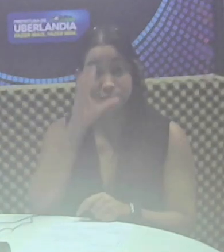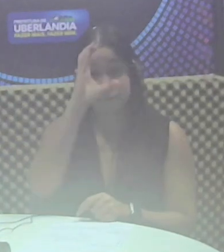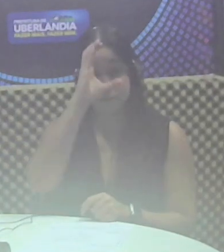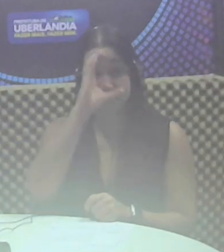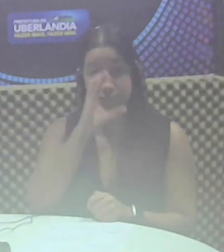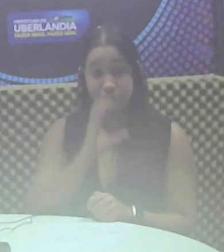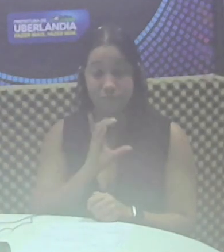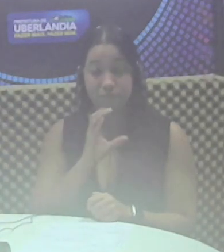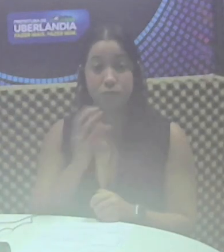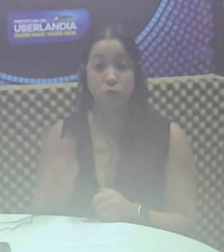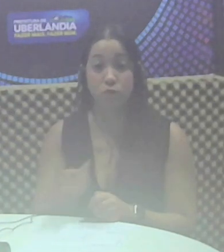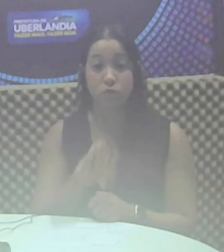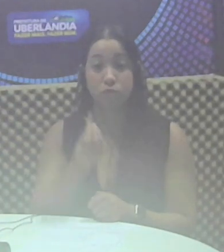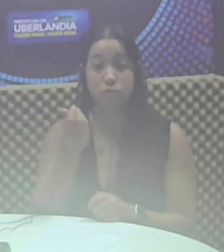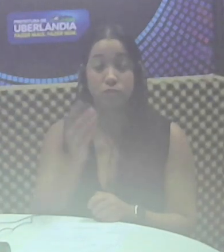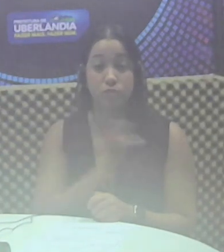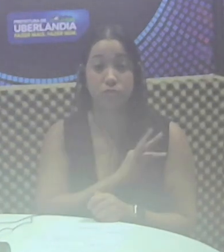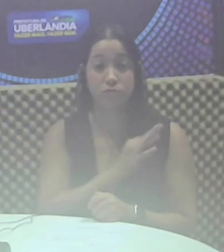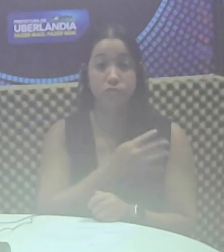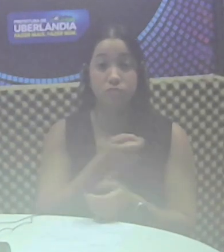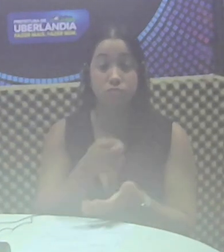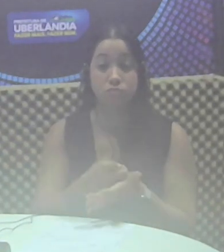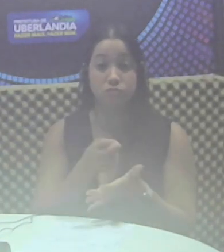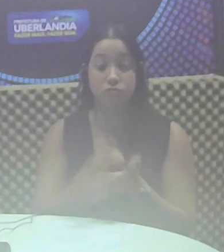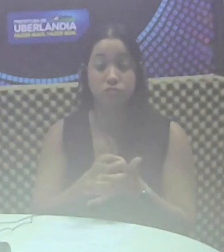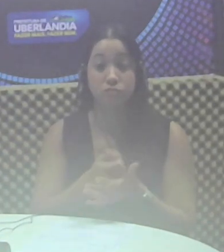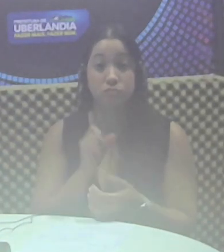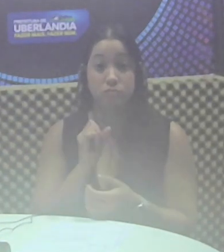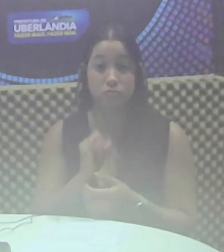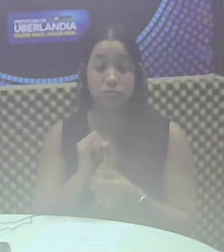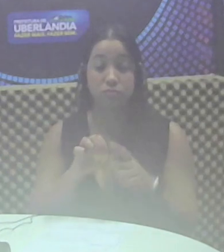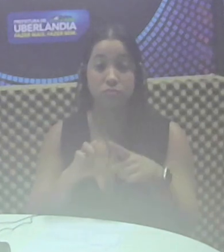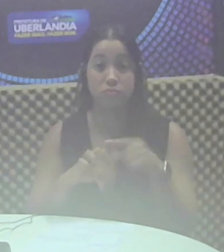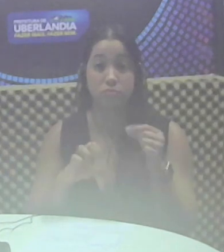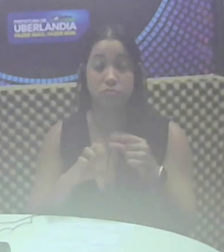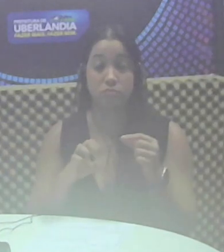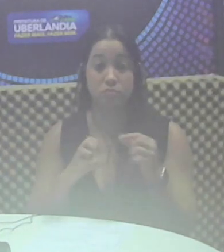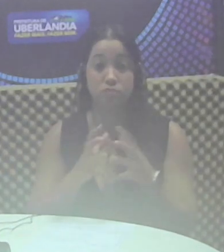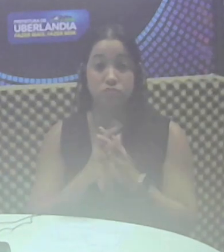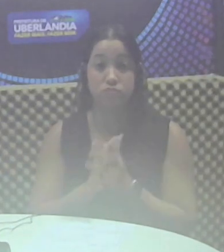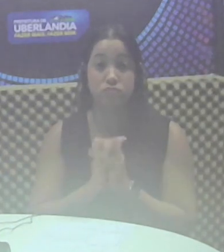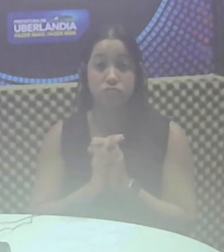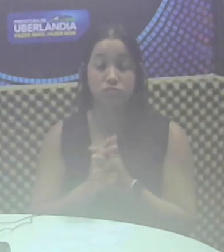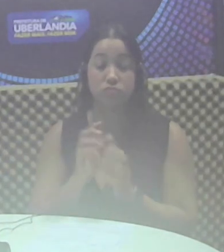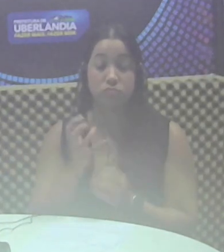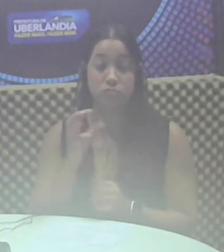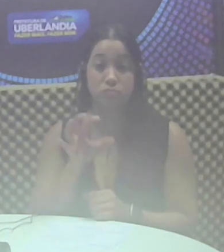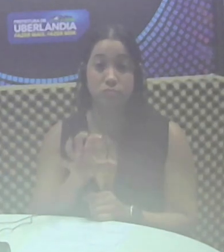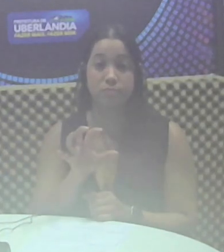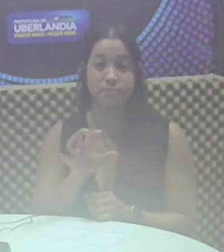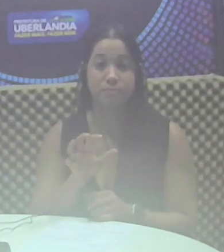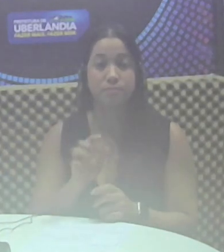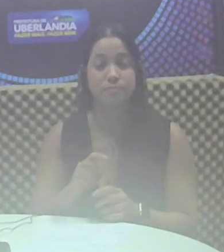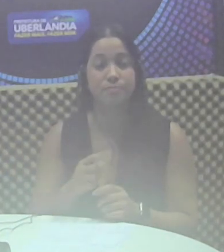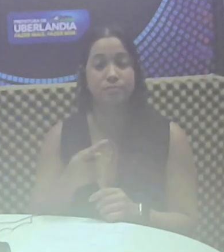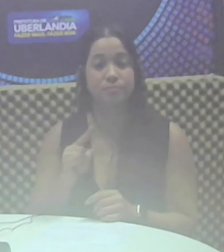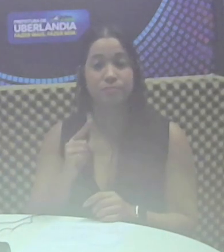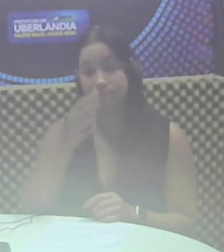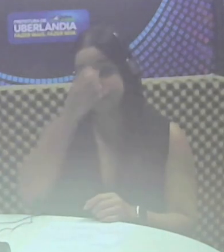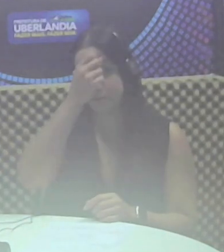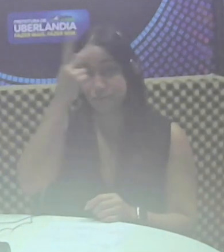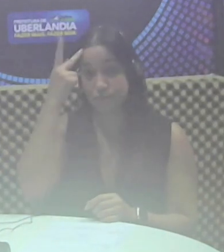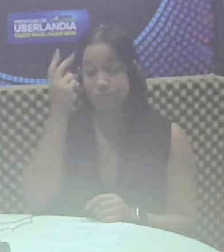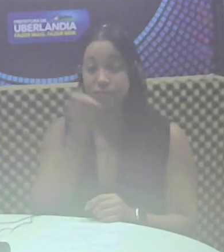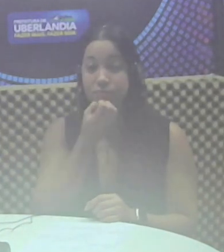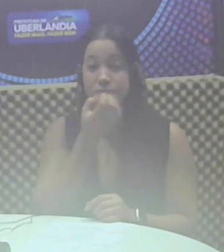e pela qualidade técnica exigida em casos de empreendimentos complexos como este. Por fim, a Prefeitura informa que